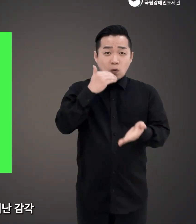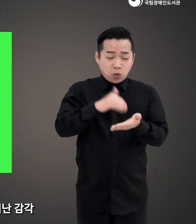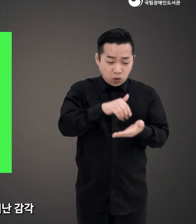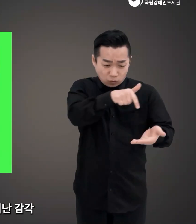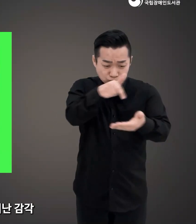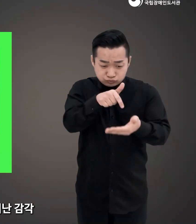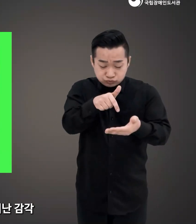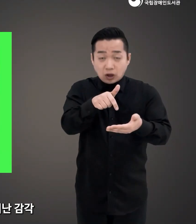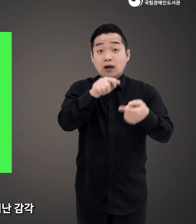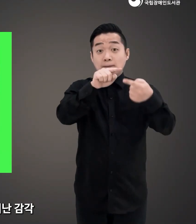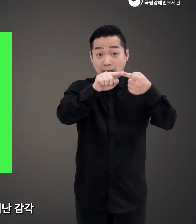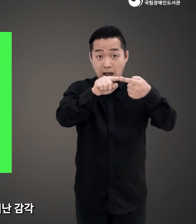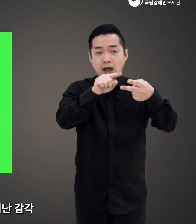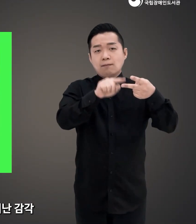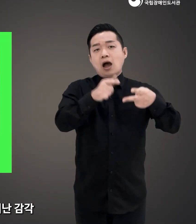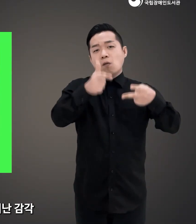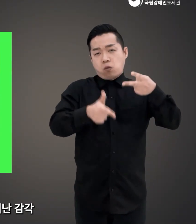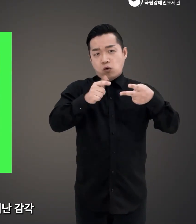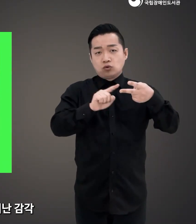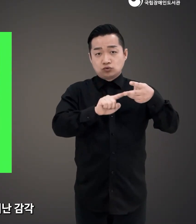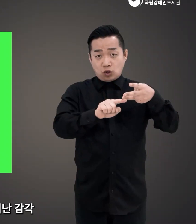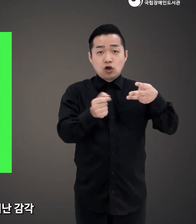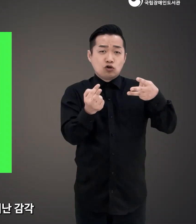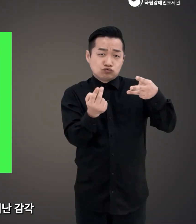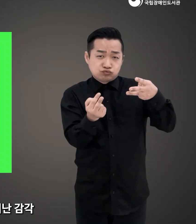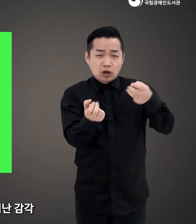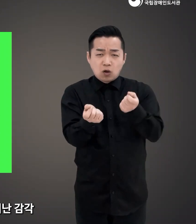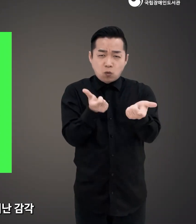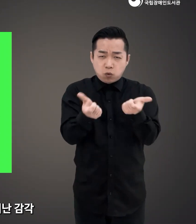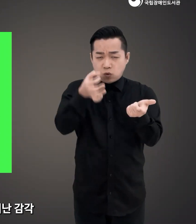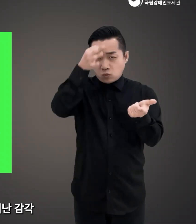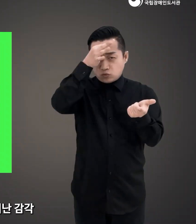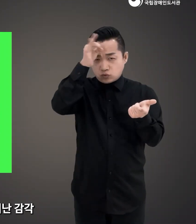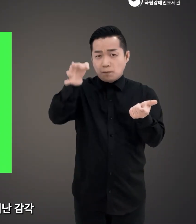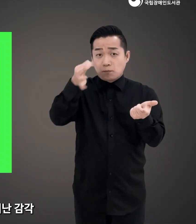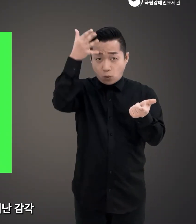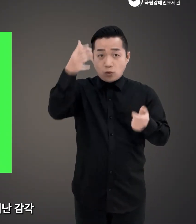콘크리트 소재뿐 아니라 목조와 유리를 다루는 뛰어난 감각,